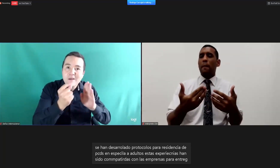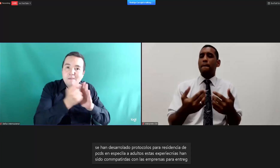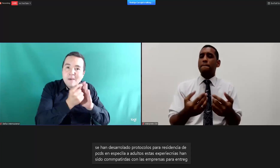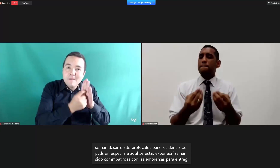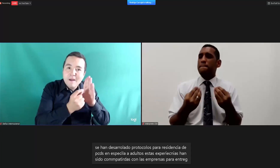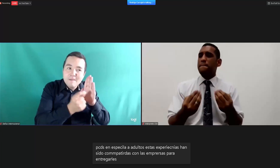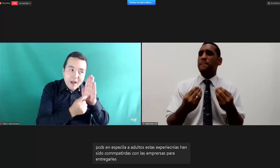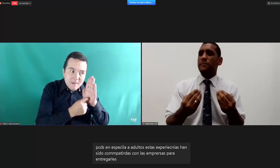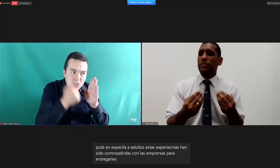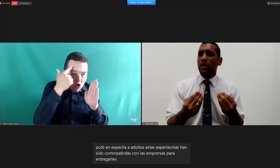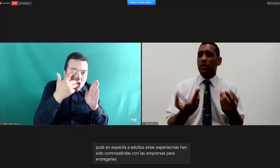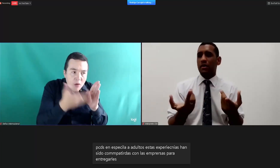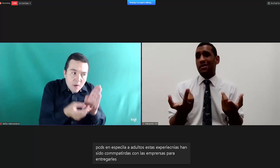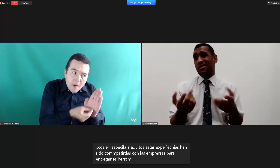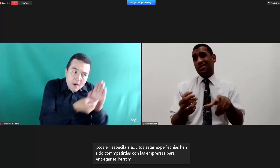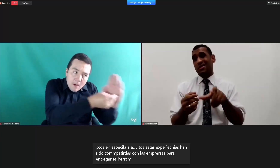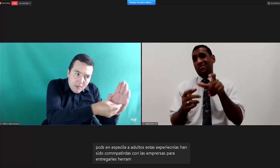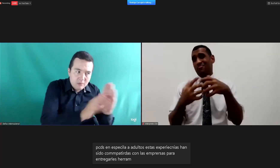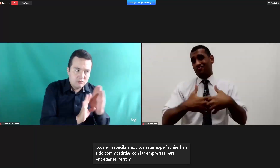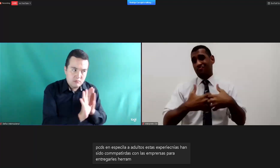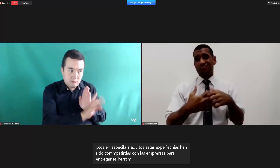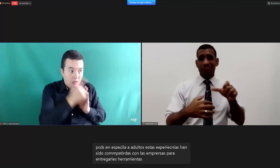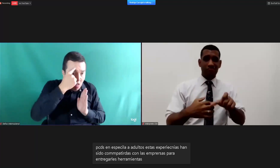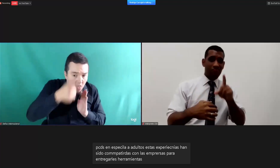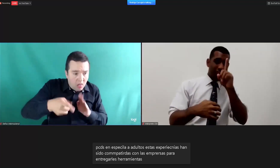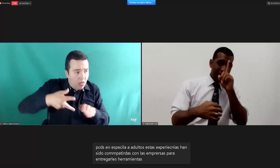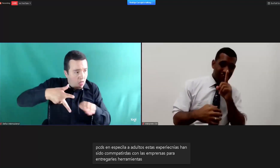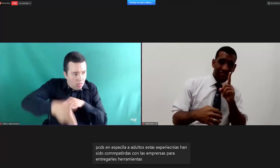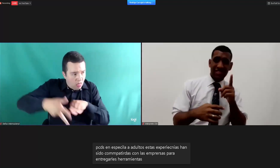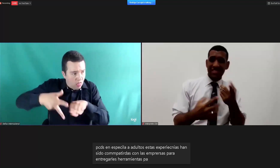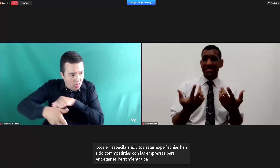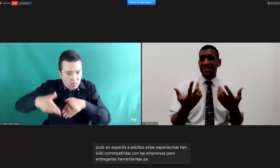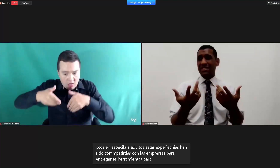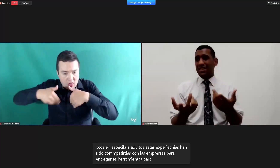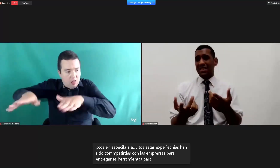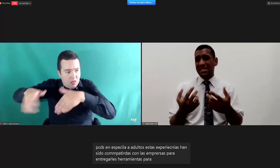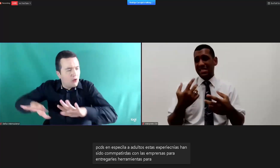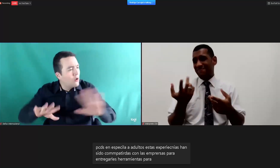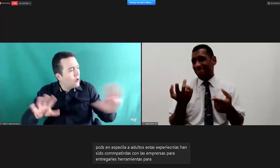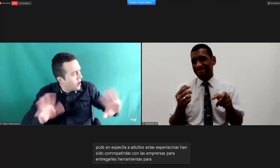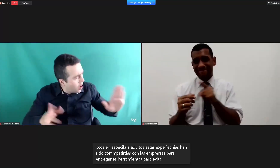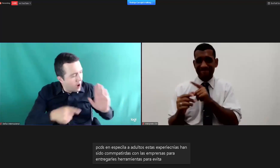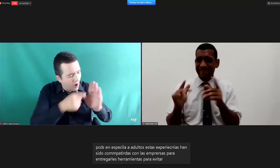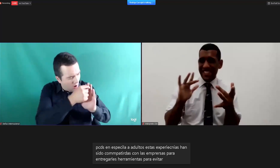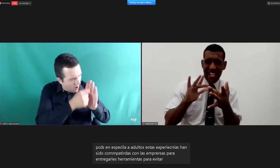estos despidos, etcétera, estas complicaciones mayores que sabemos